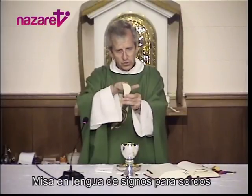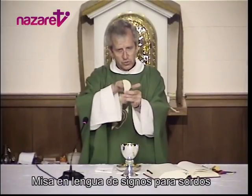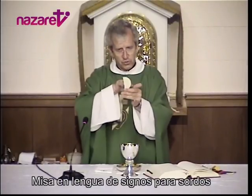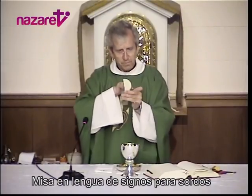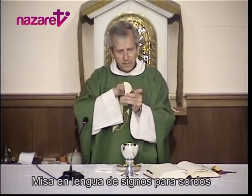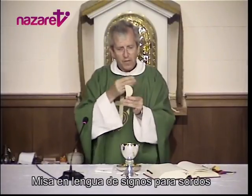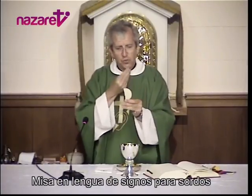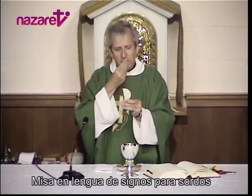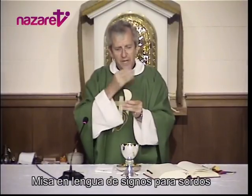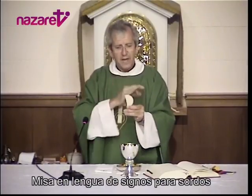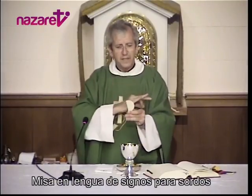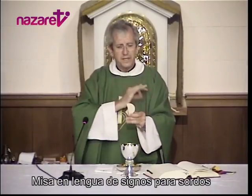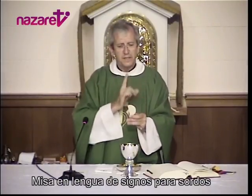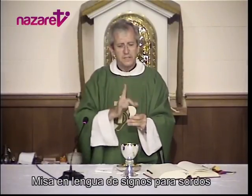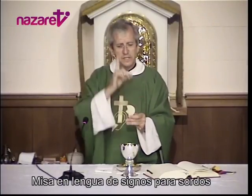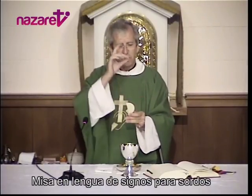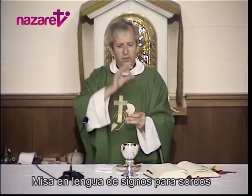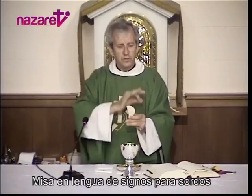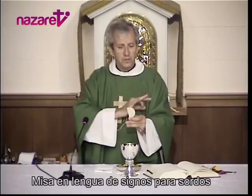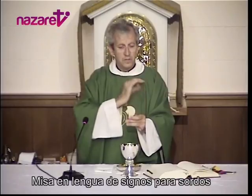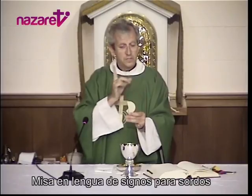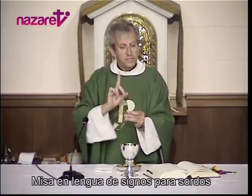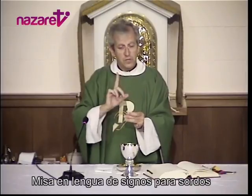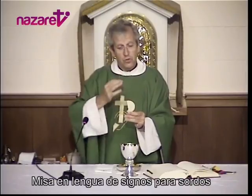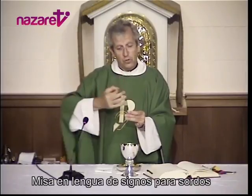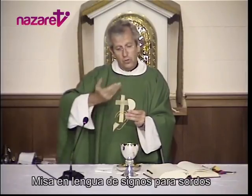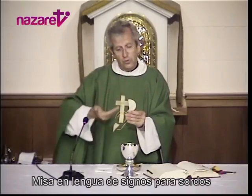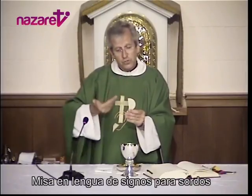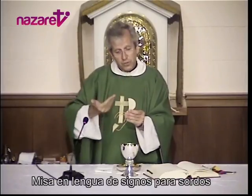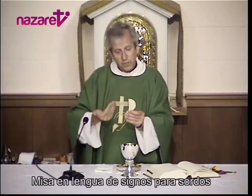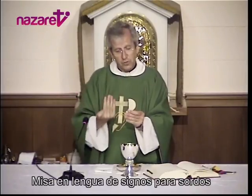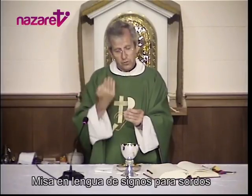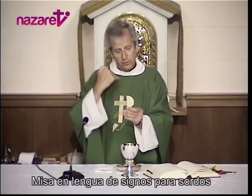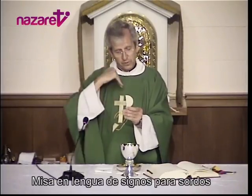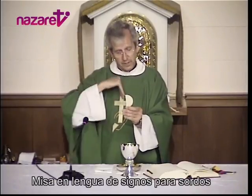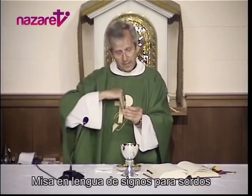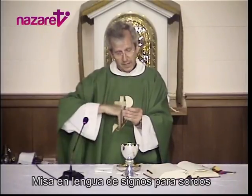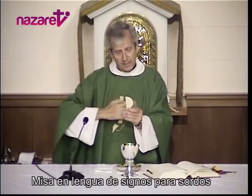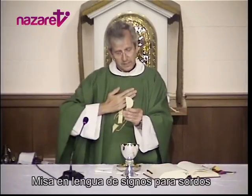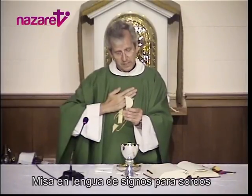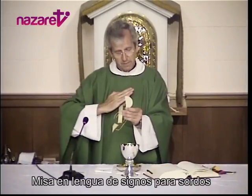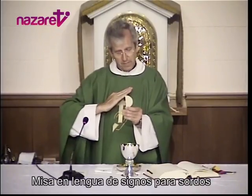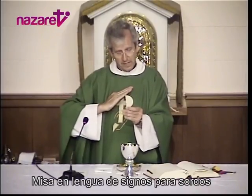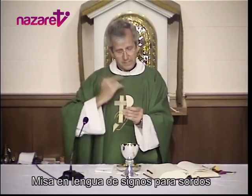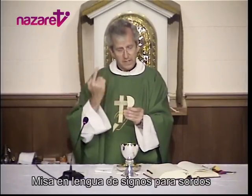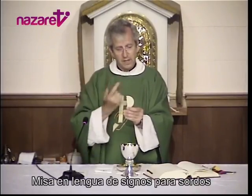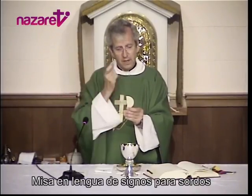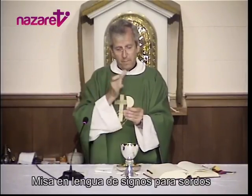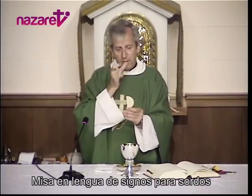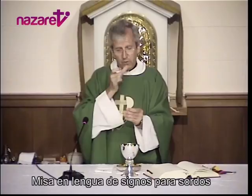los invitados a la cena del Señor. Señor, no soy digno de que entres en mi casa, pero una